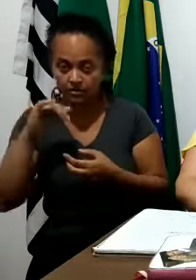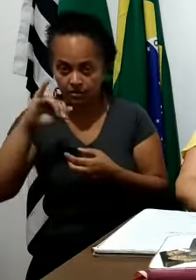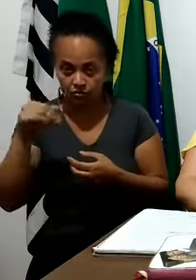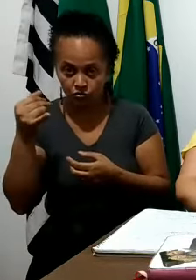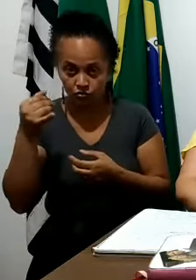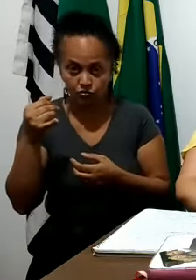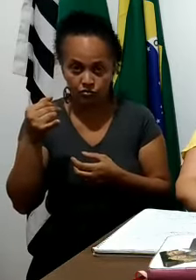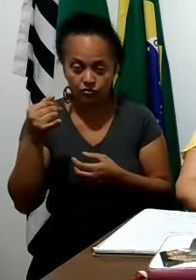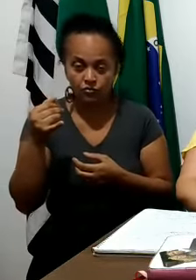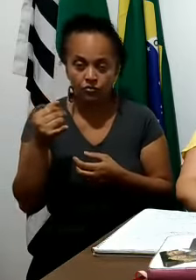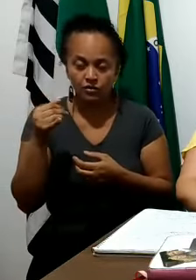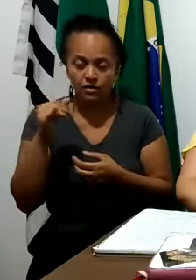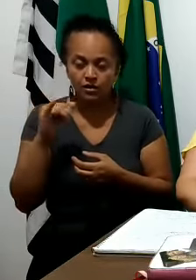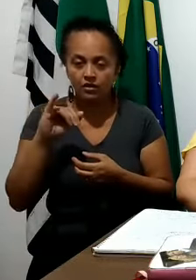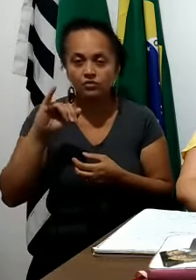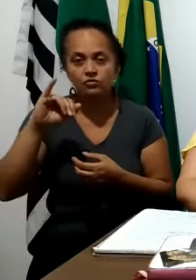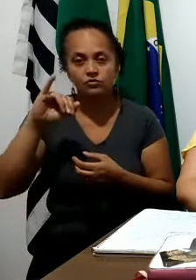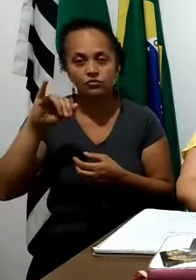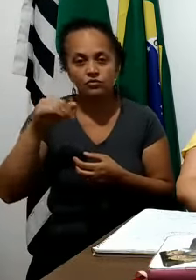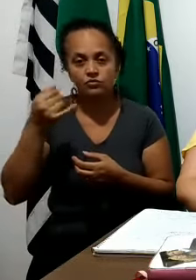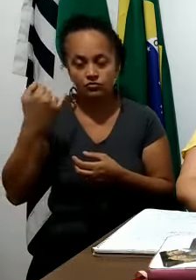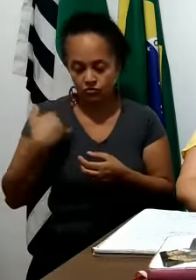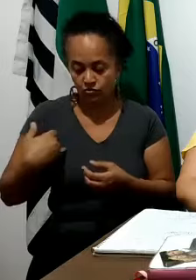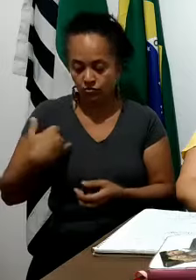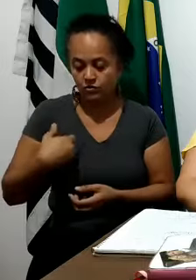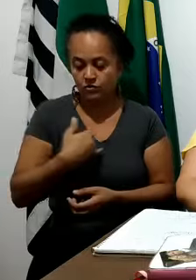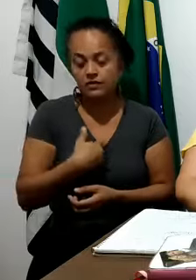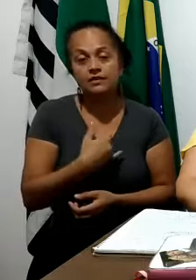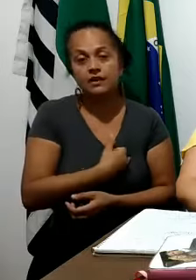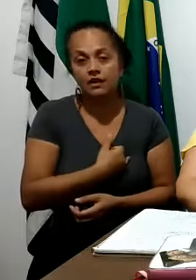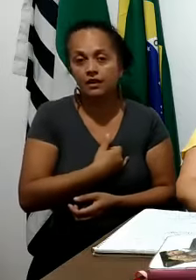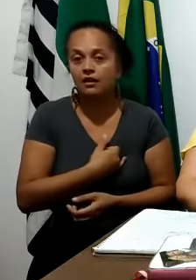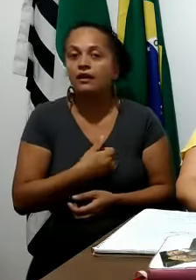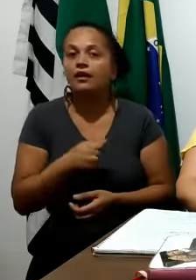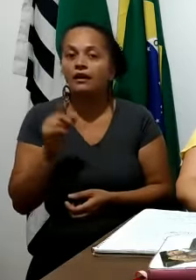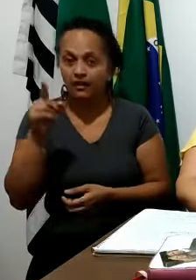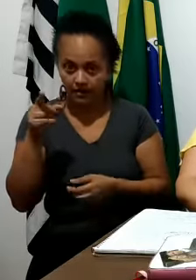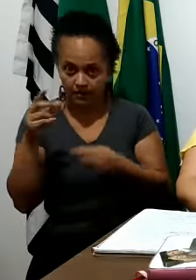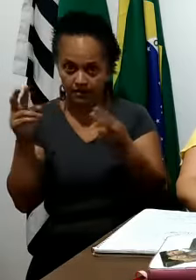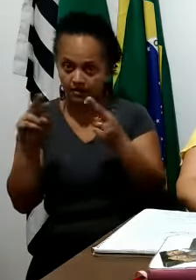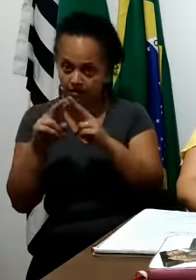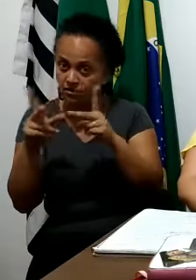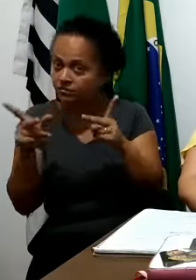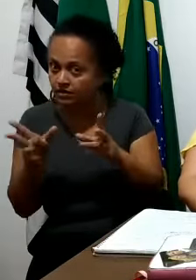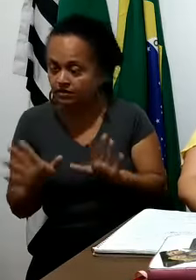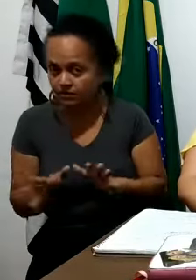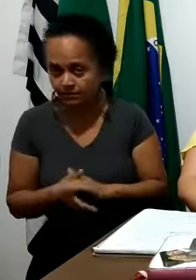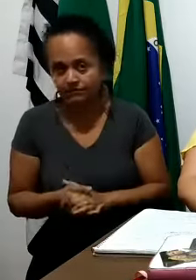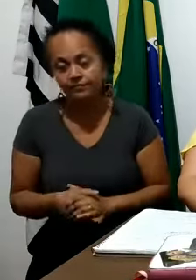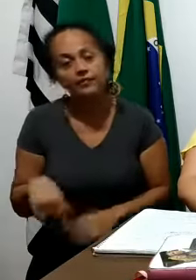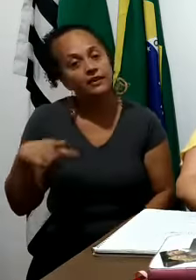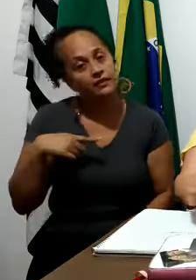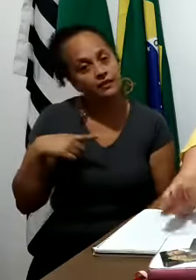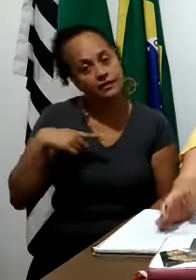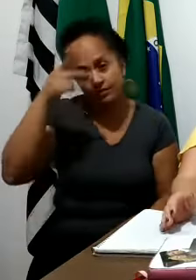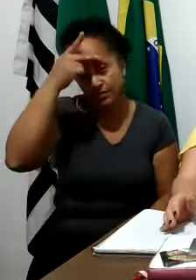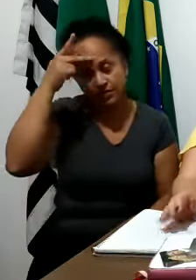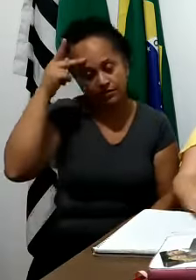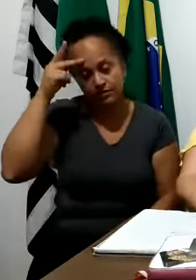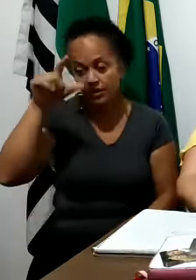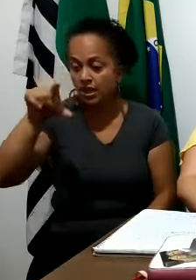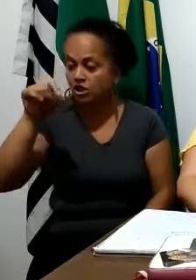dificuldade, fez toda a diferença, né? Toda a diferença, porque assim, ó, tem gente que faz escolhas certas e